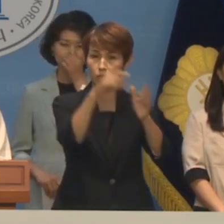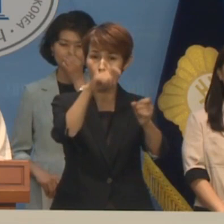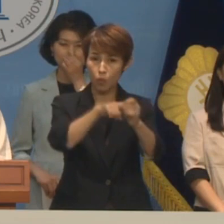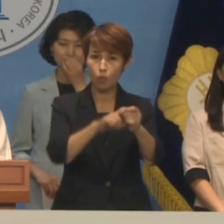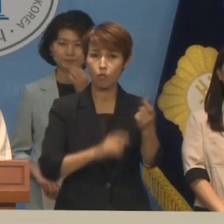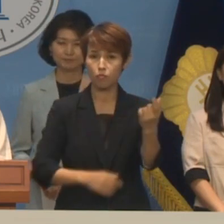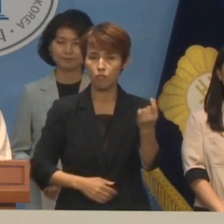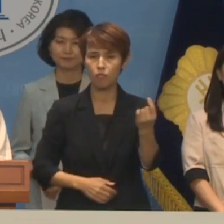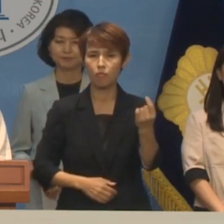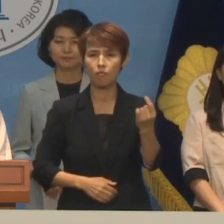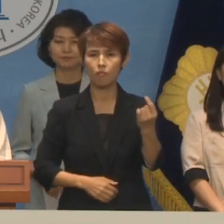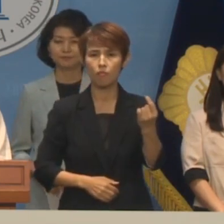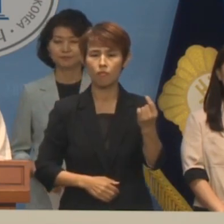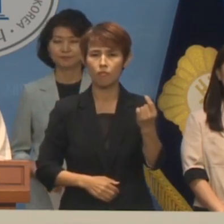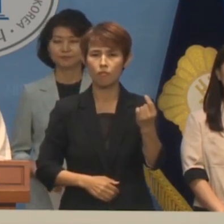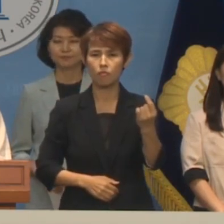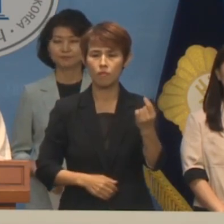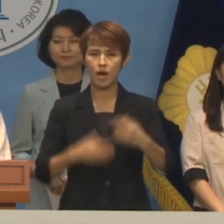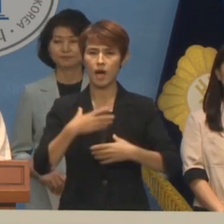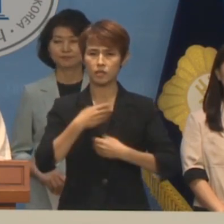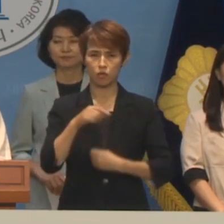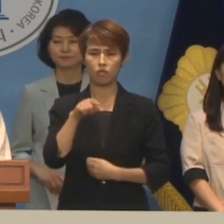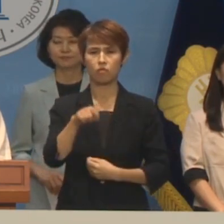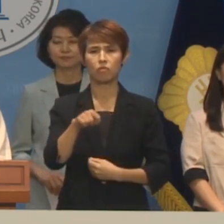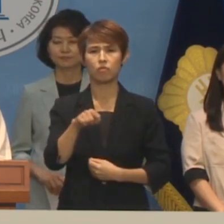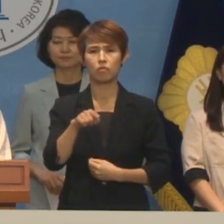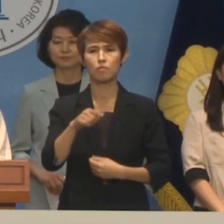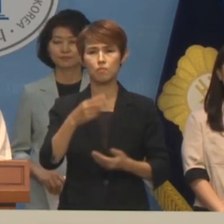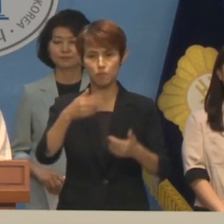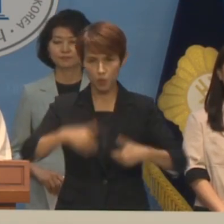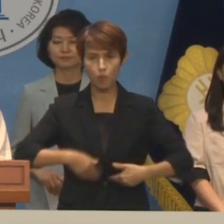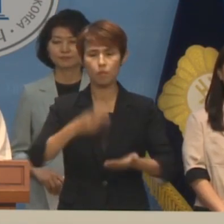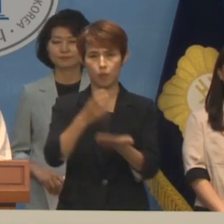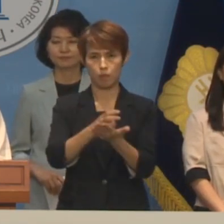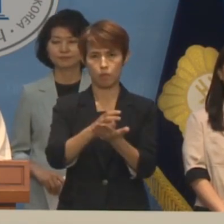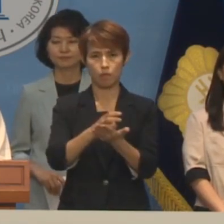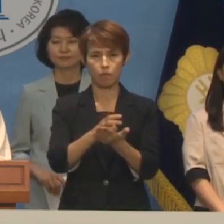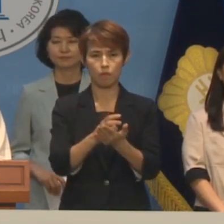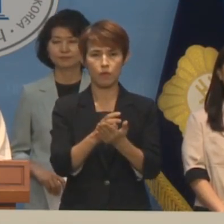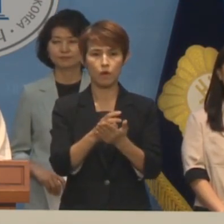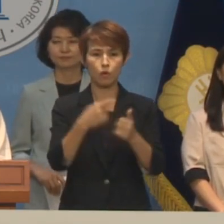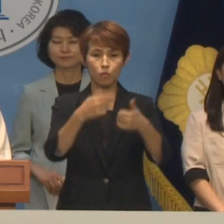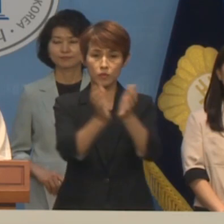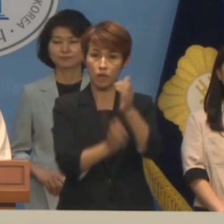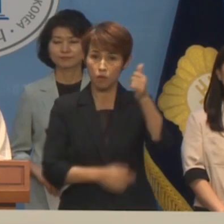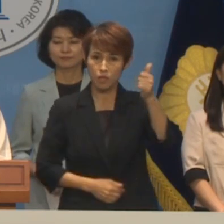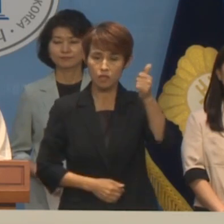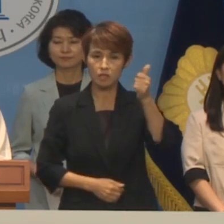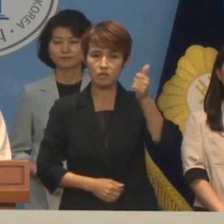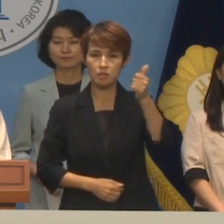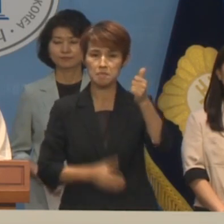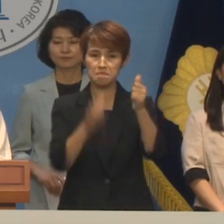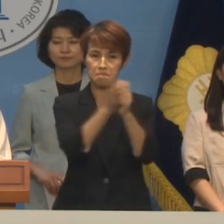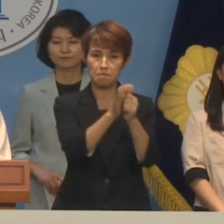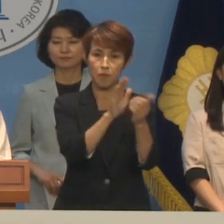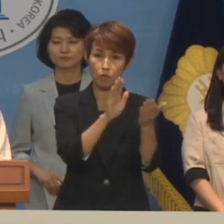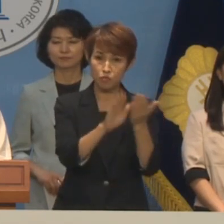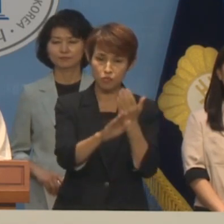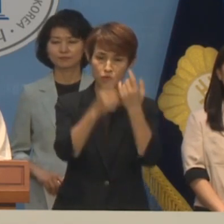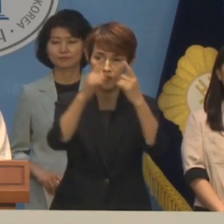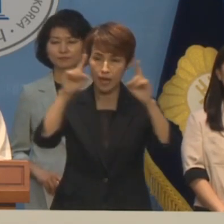위한 최소한의 안전장치이다. 그런데 이주호 장관은 임명되자마자